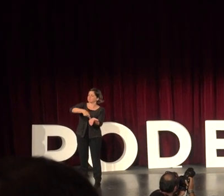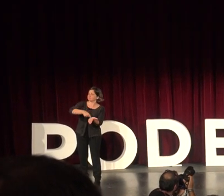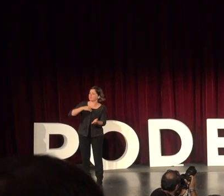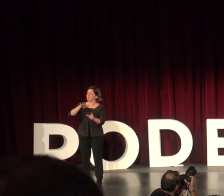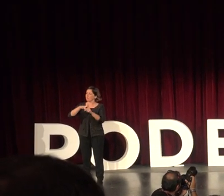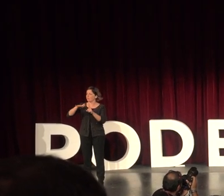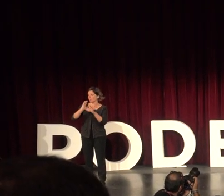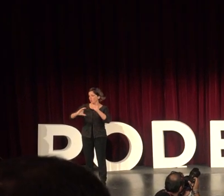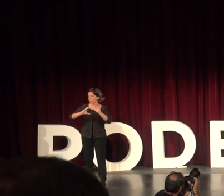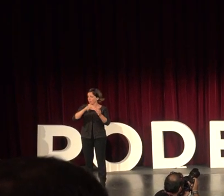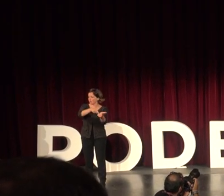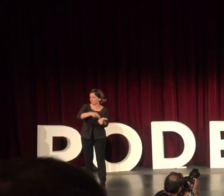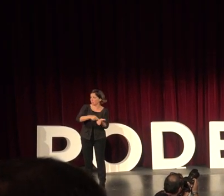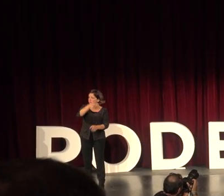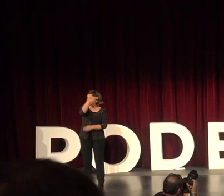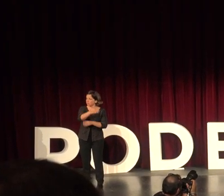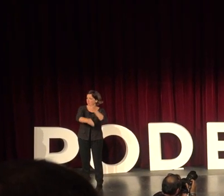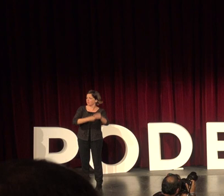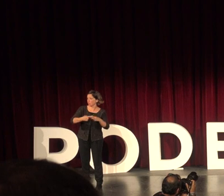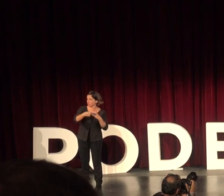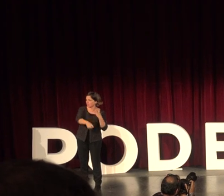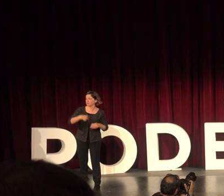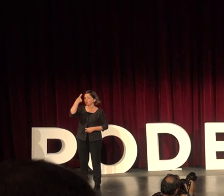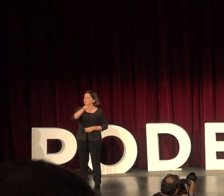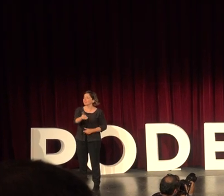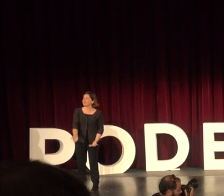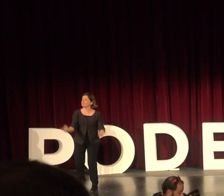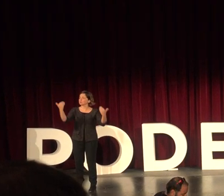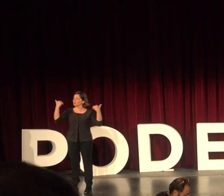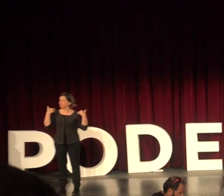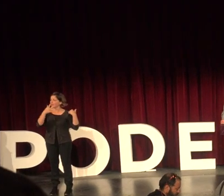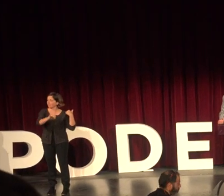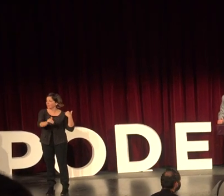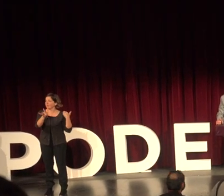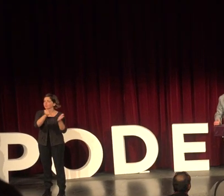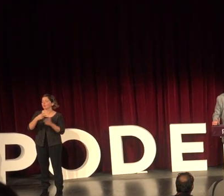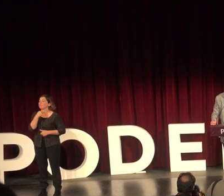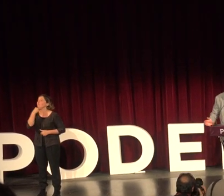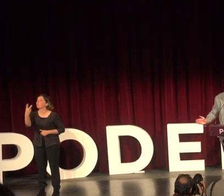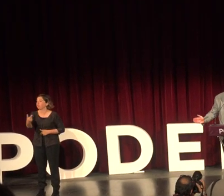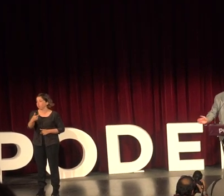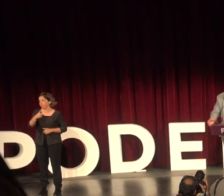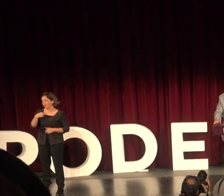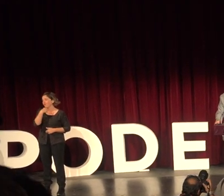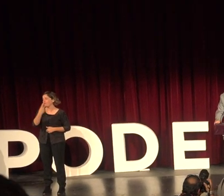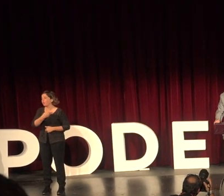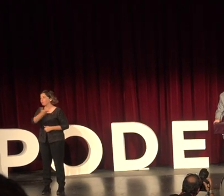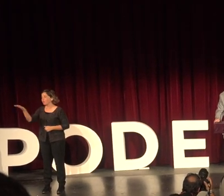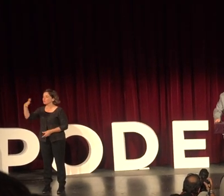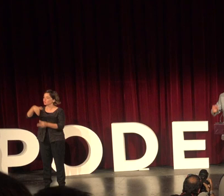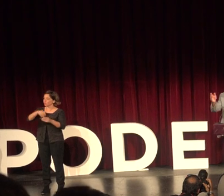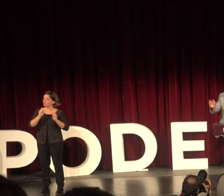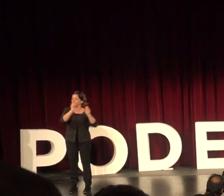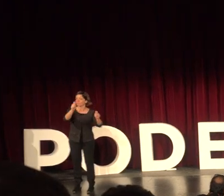medios te están obligando a hacer y sé la responsabilidad que tienes de ser esa voz de todos los votantes